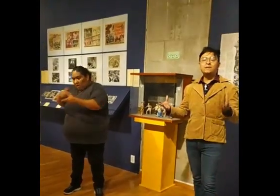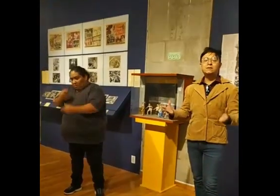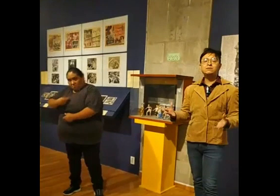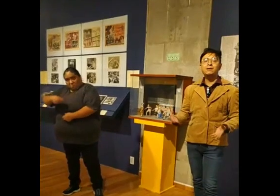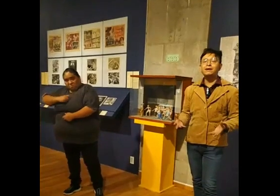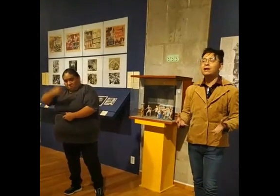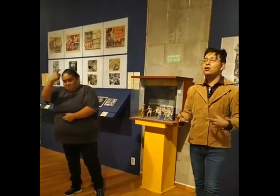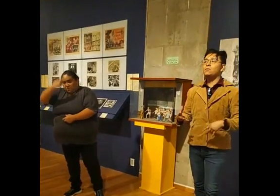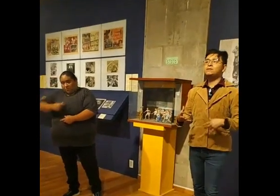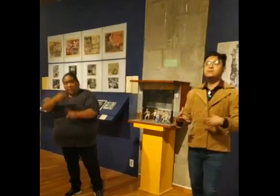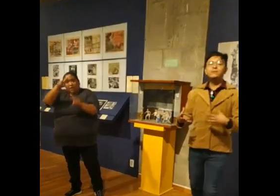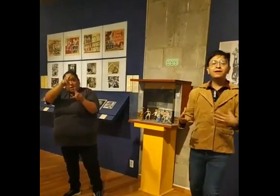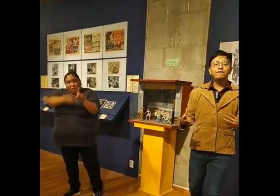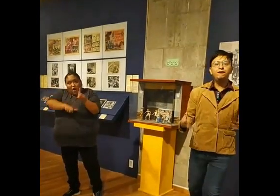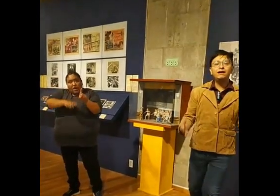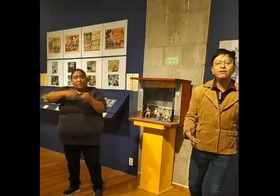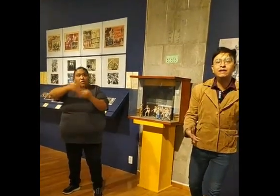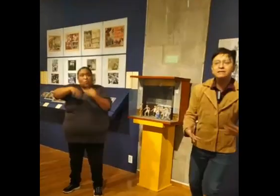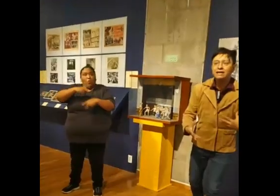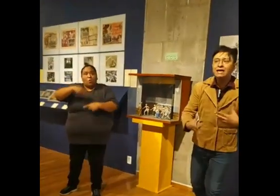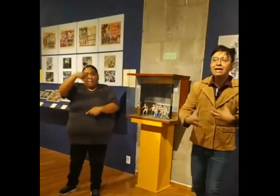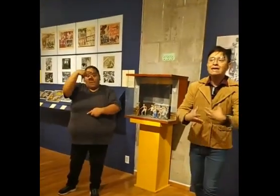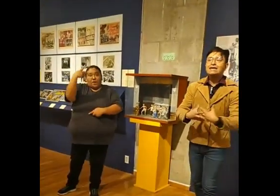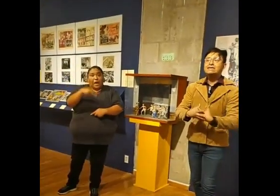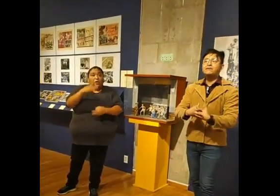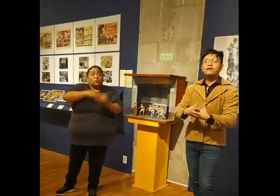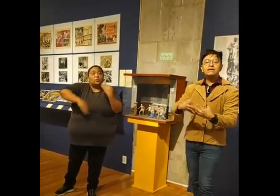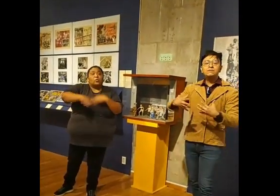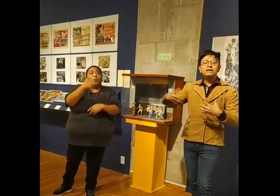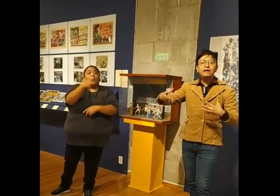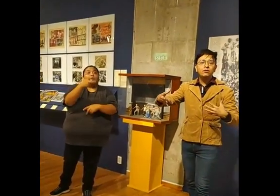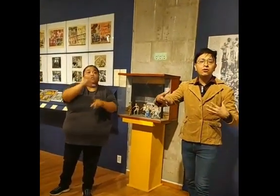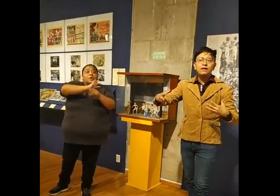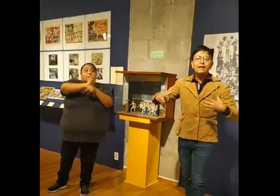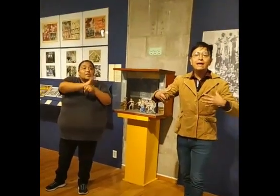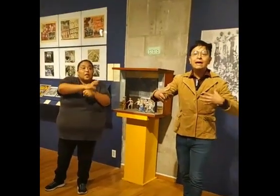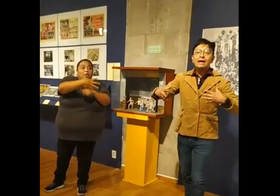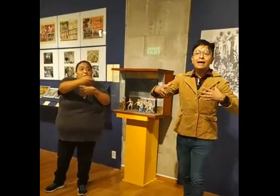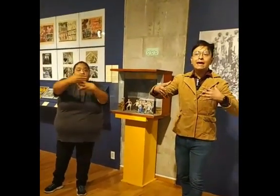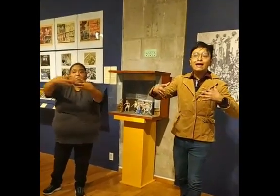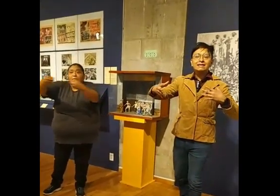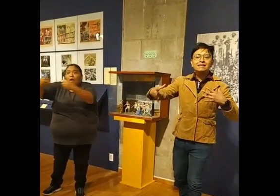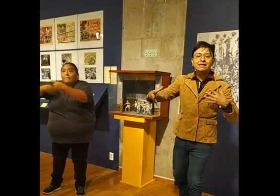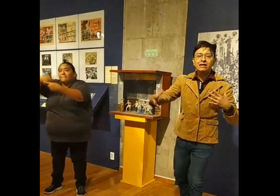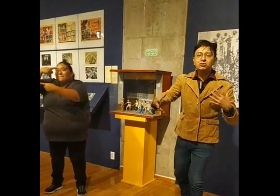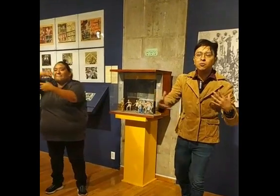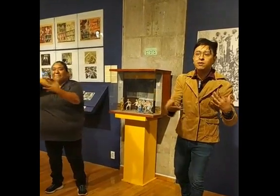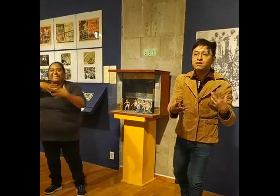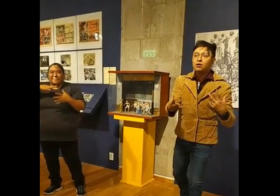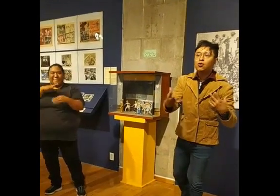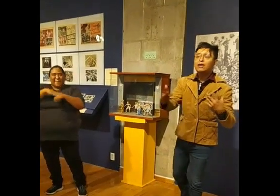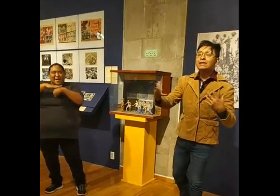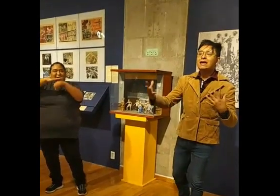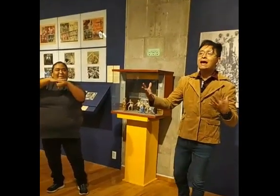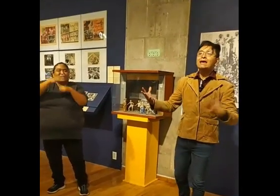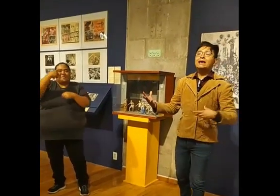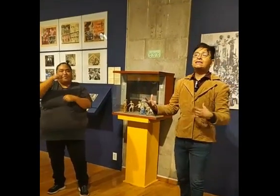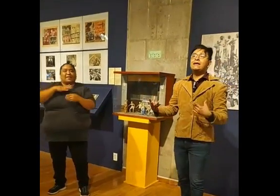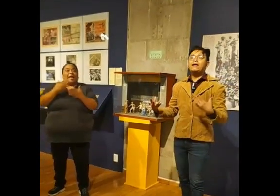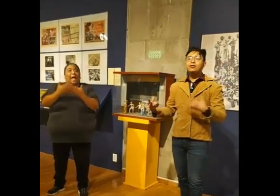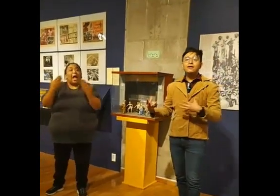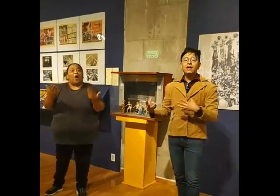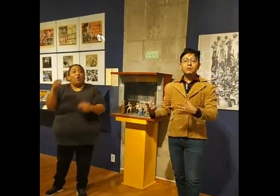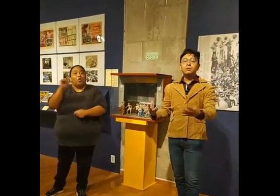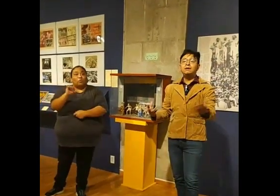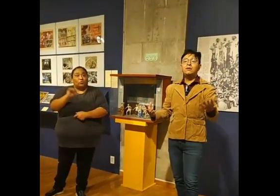donde lo empezamos a ver reflejado en el cine y se fue transmitiendo. Eh, que gracias a esto, pues hoy en día,